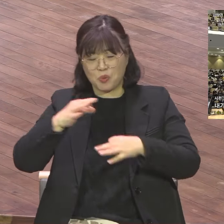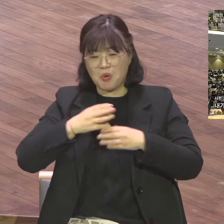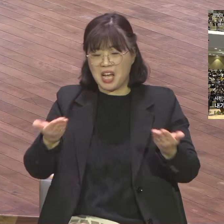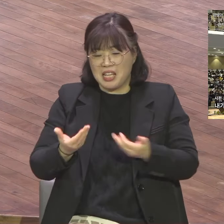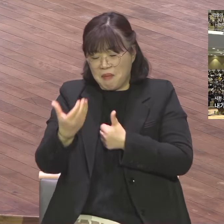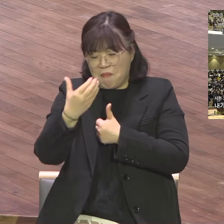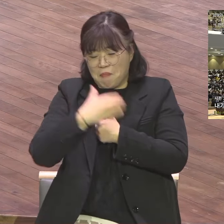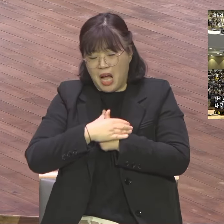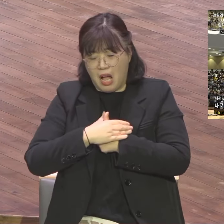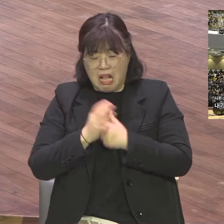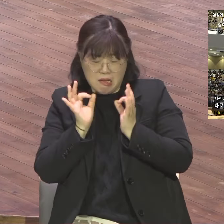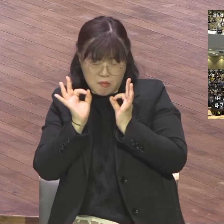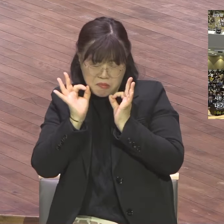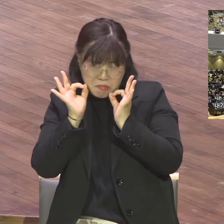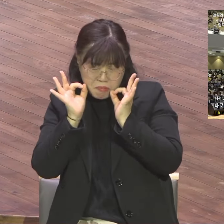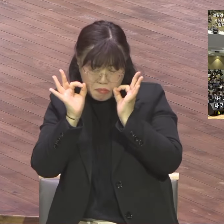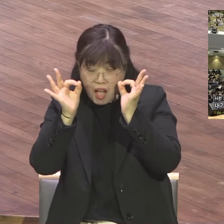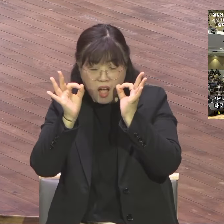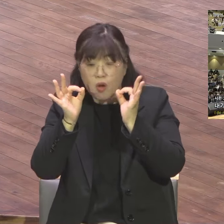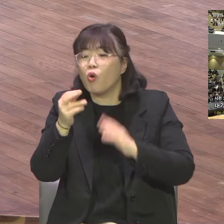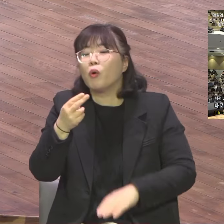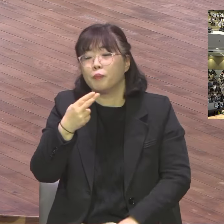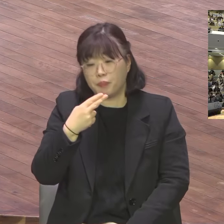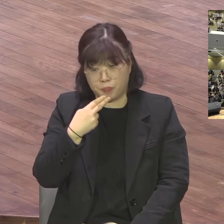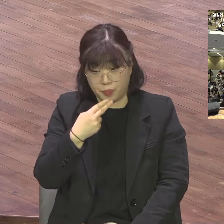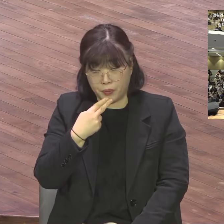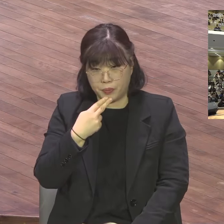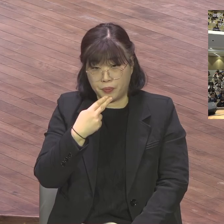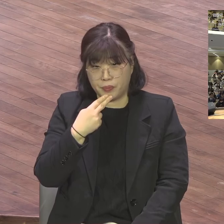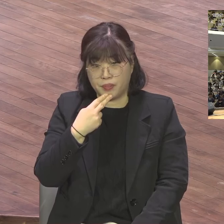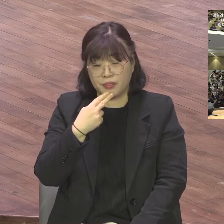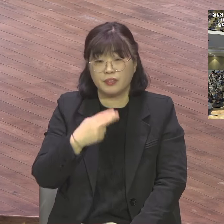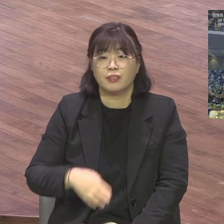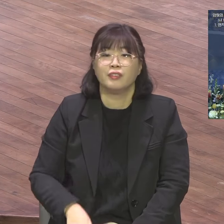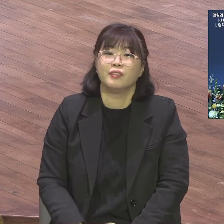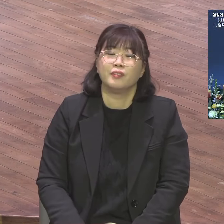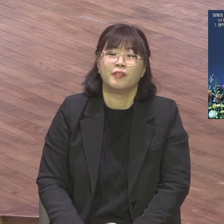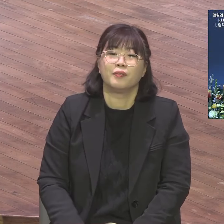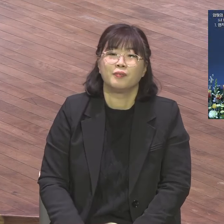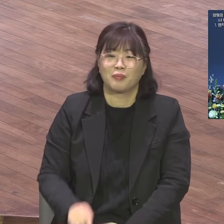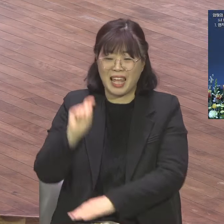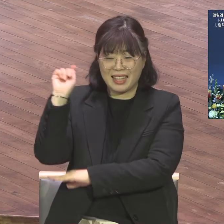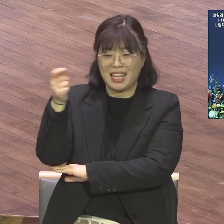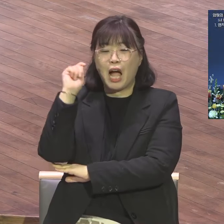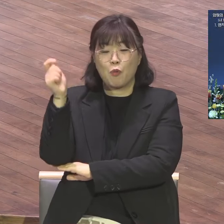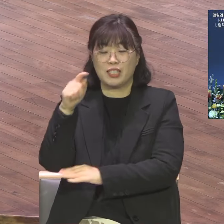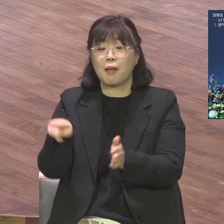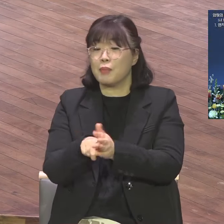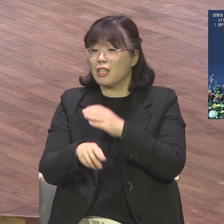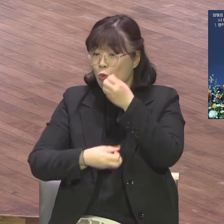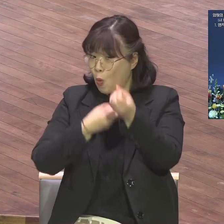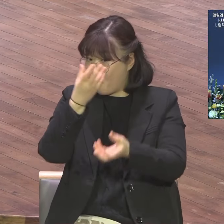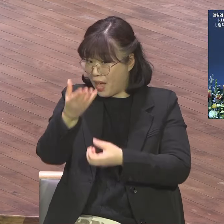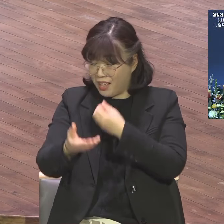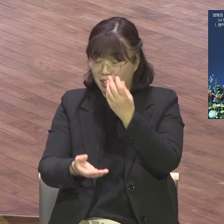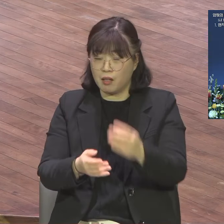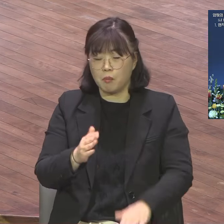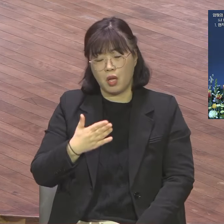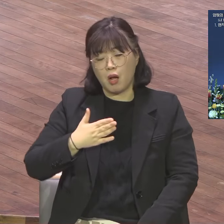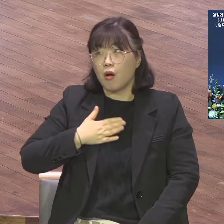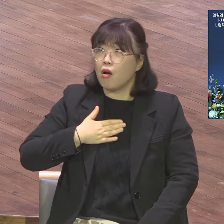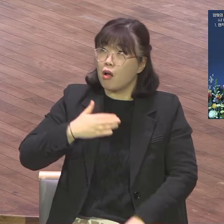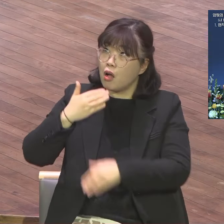일을 하려고 힘쓰지 아니하나이다. 자, 다윗은 내 마음이 교만하지